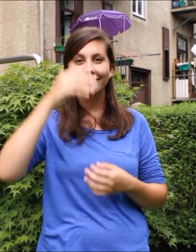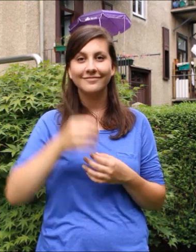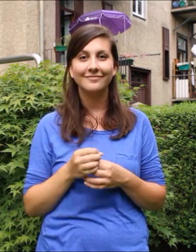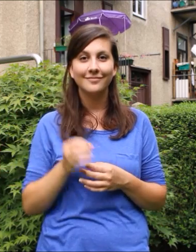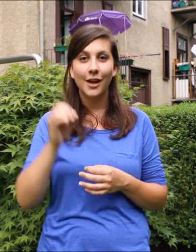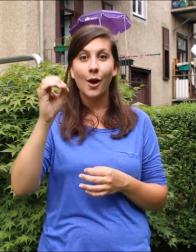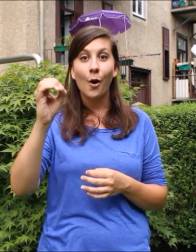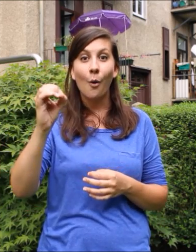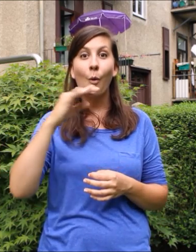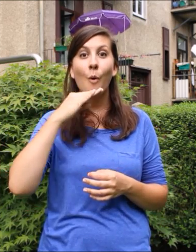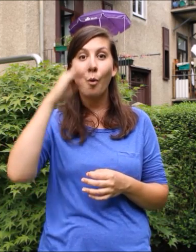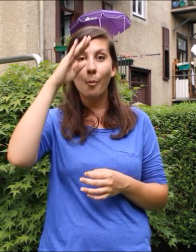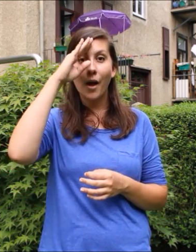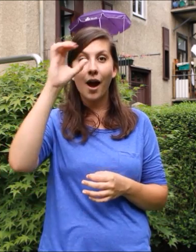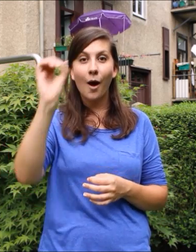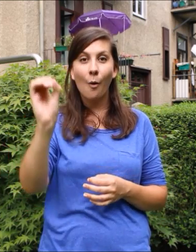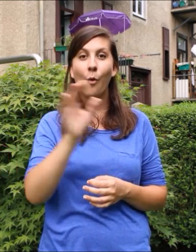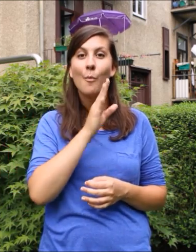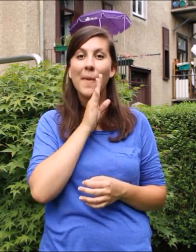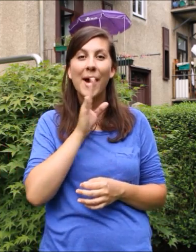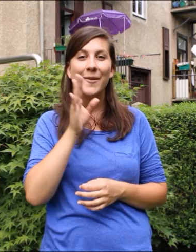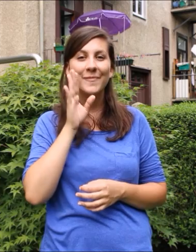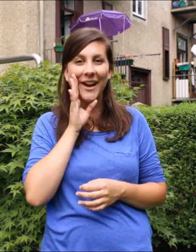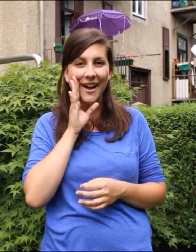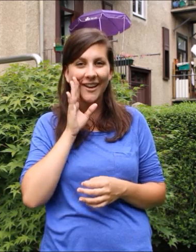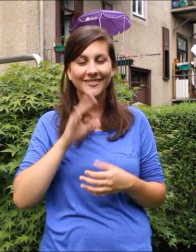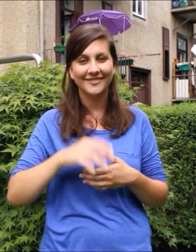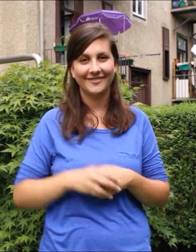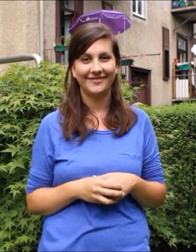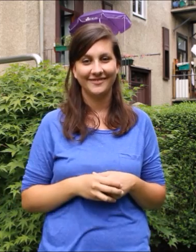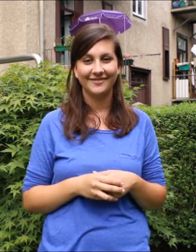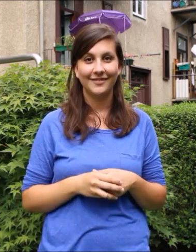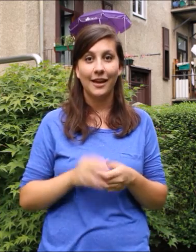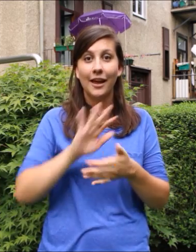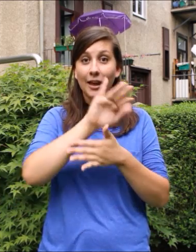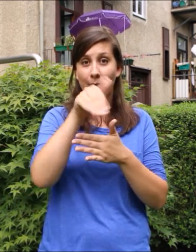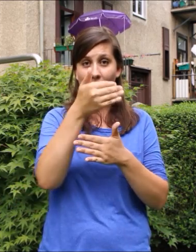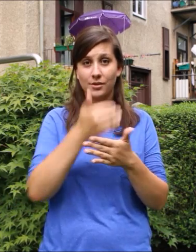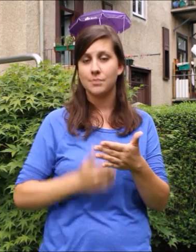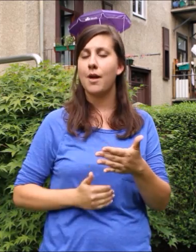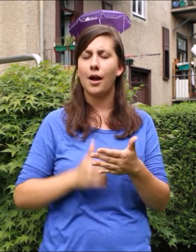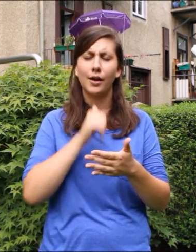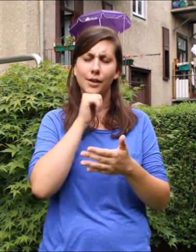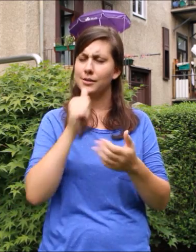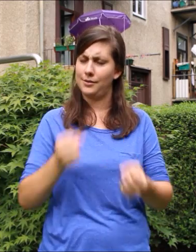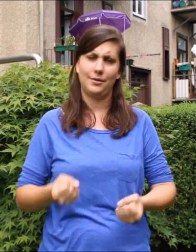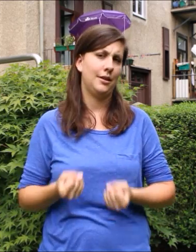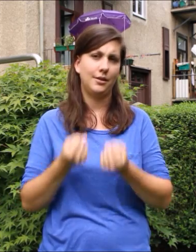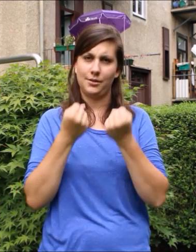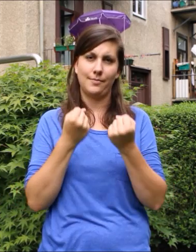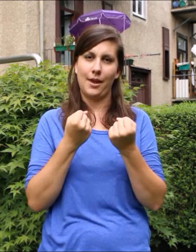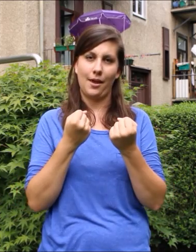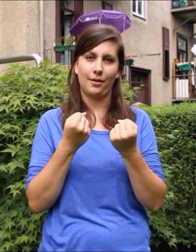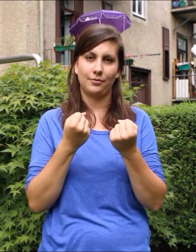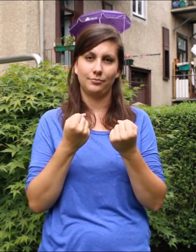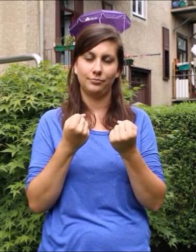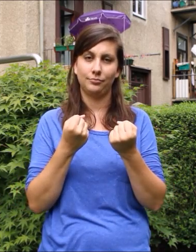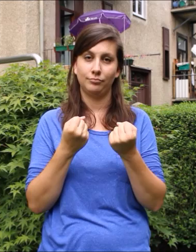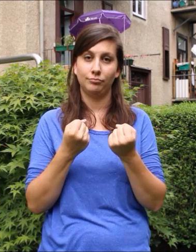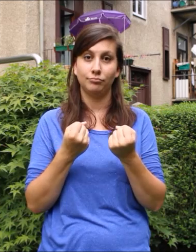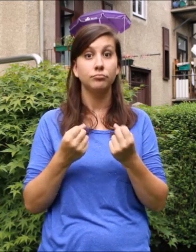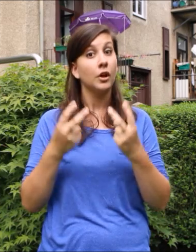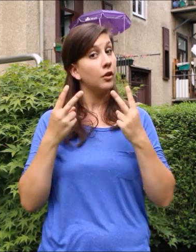Das heißt Opa, Oma, Ma Die Gebärdensprache ist nicht schwer